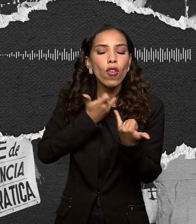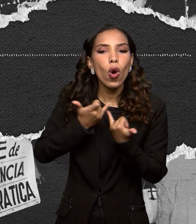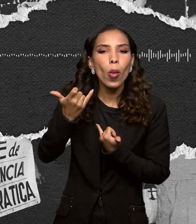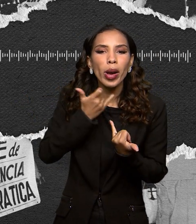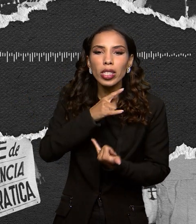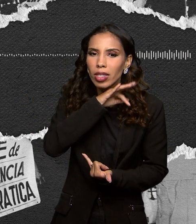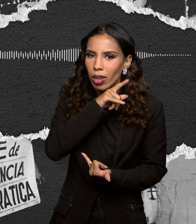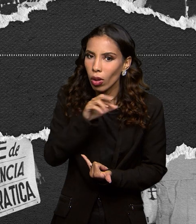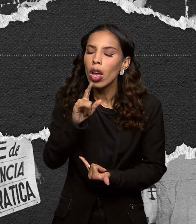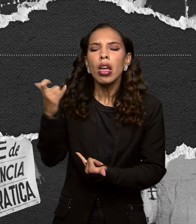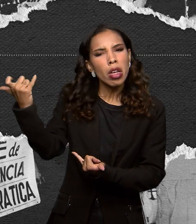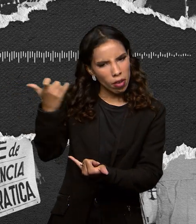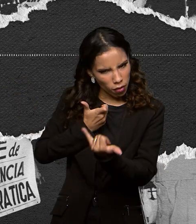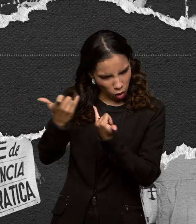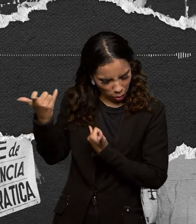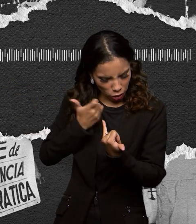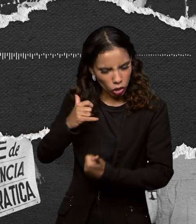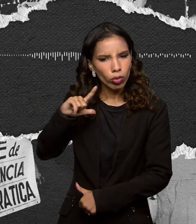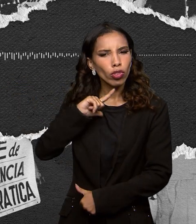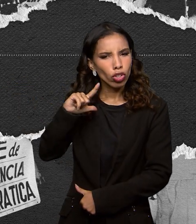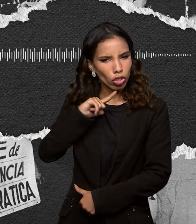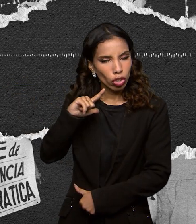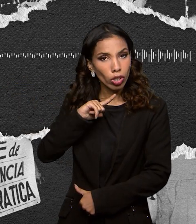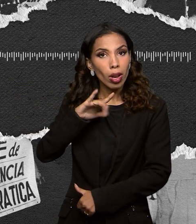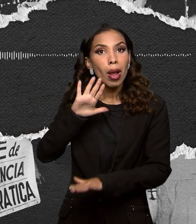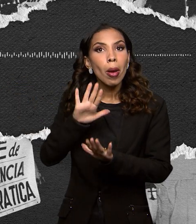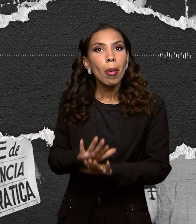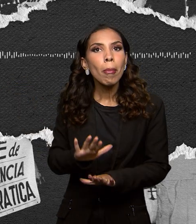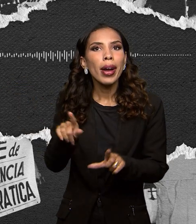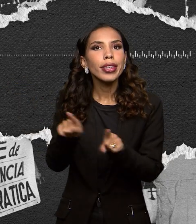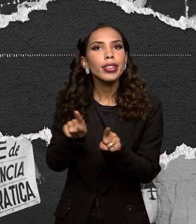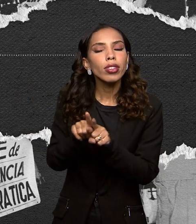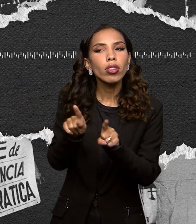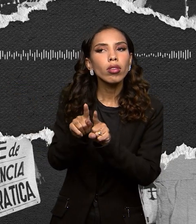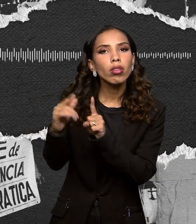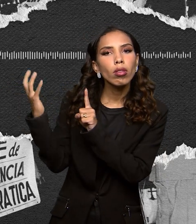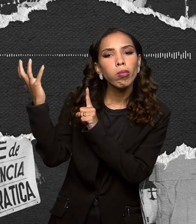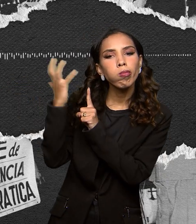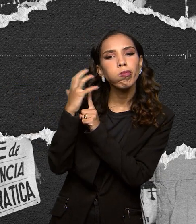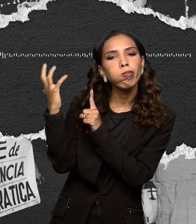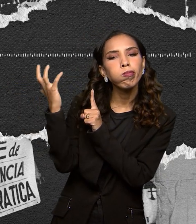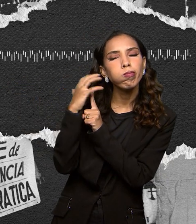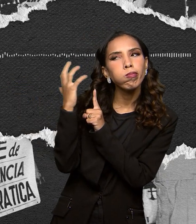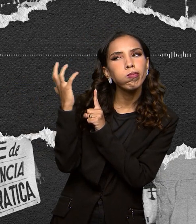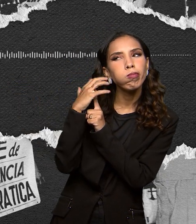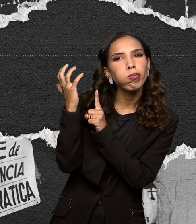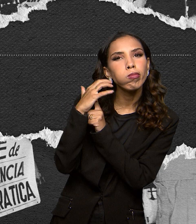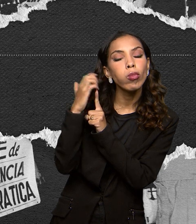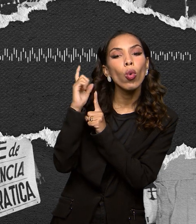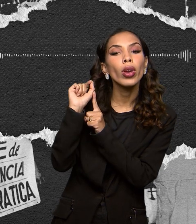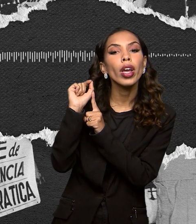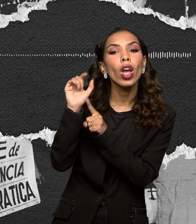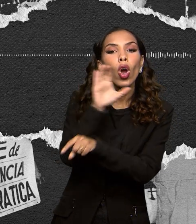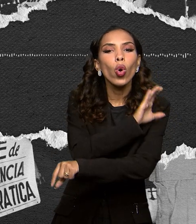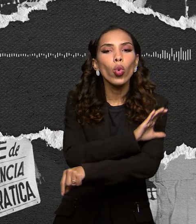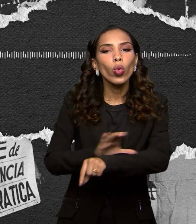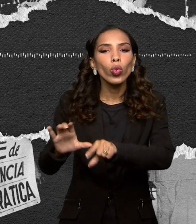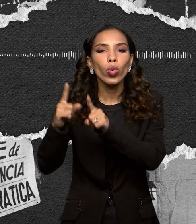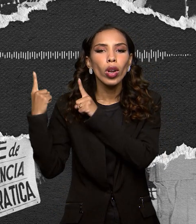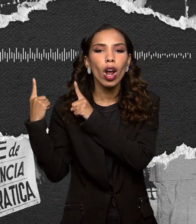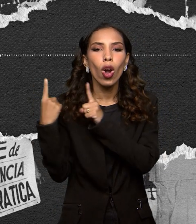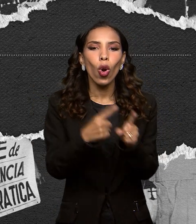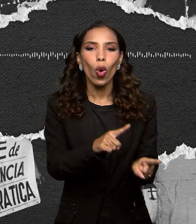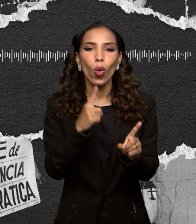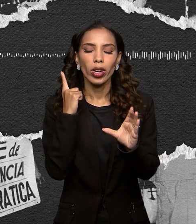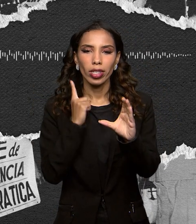estavam informadas, mas eram também formadas por uma cultura anticomunista. E no caso dessas